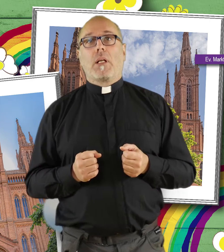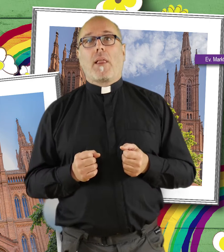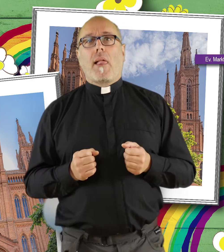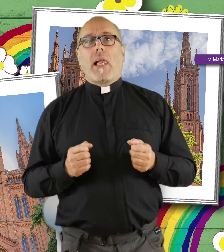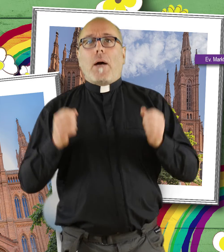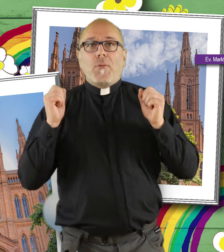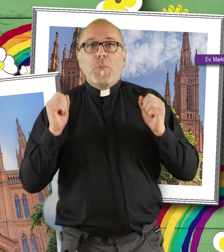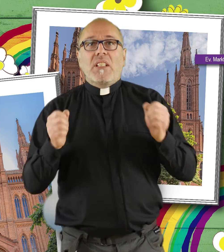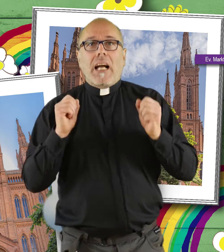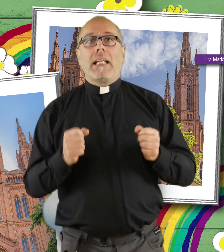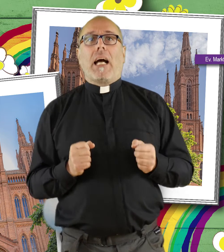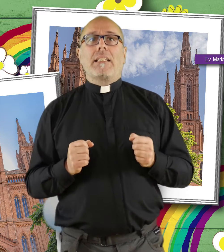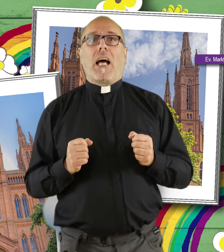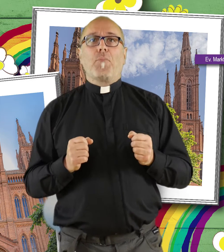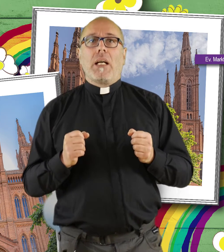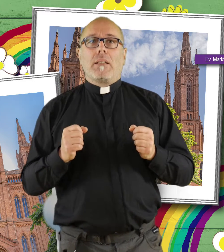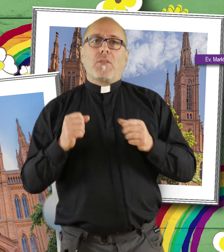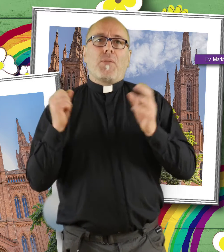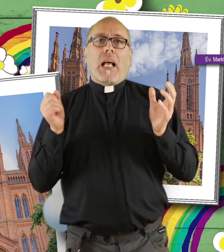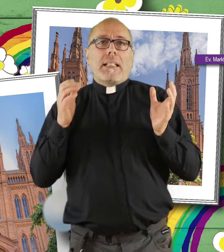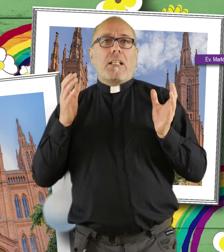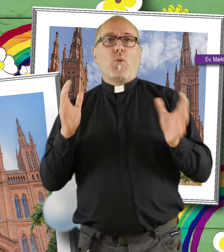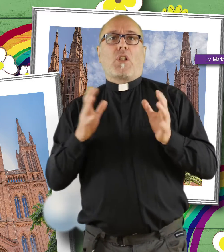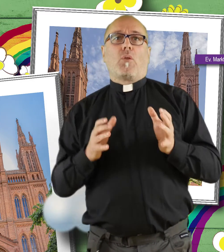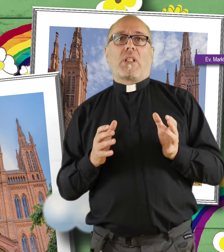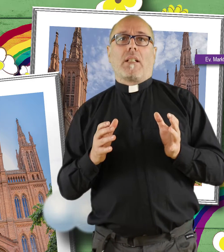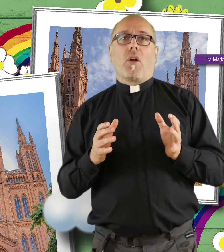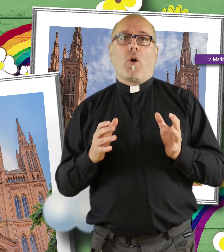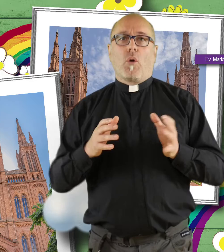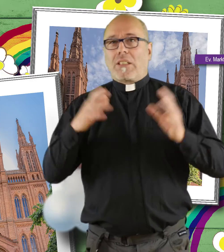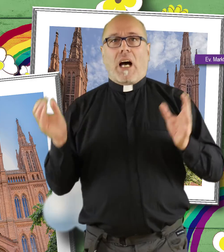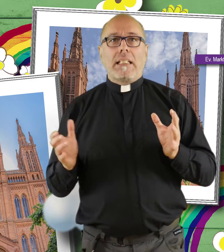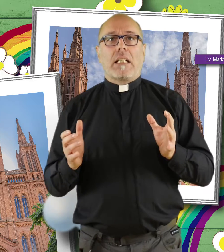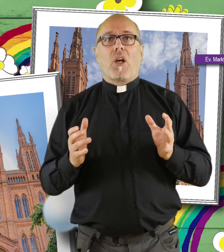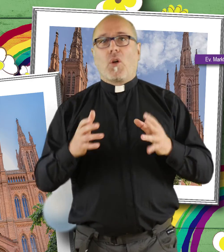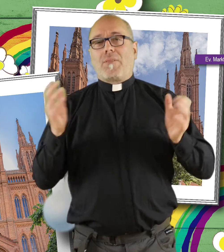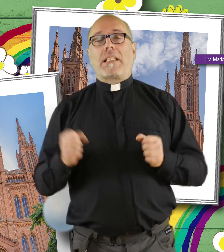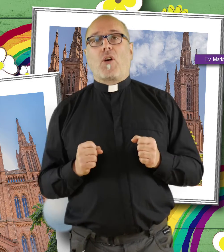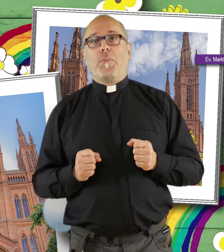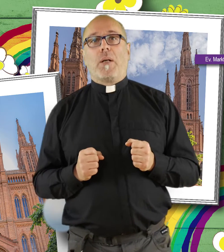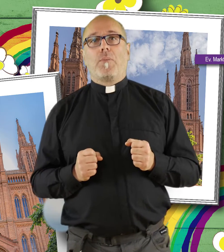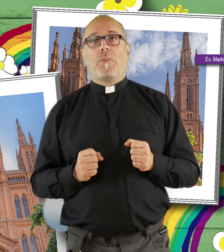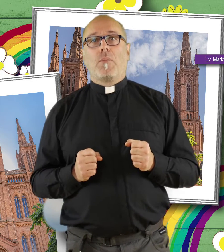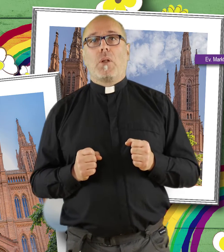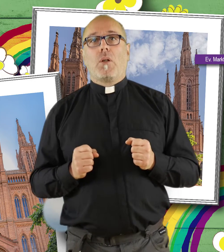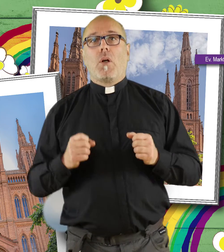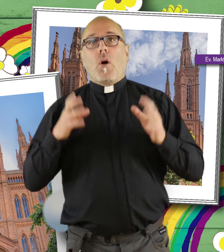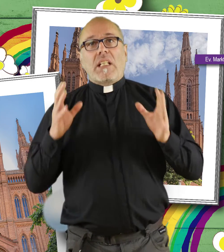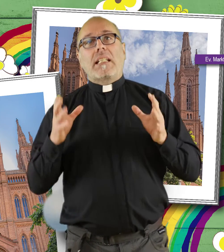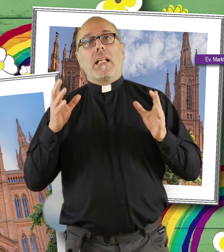aber wir müssen keine angst haben dass sie vielleicht nicht gut genug sind oder zu anders oder was auch immer und das kann